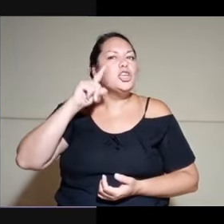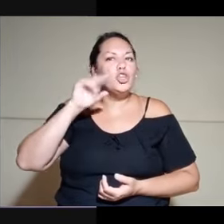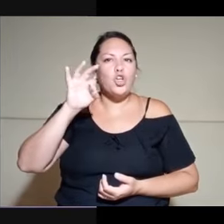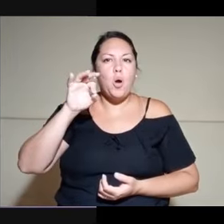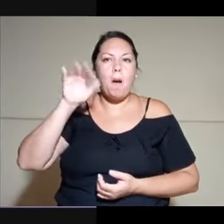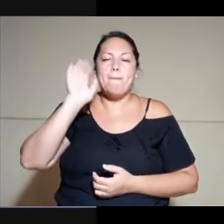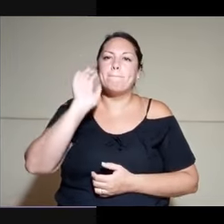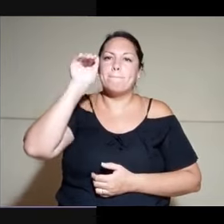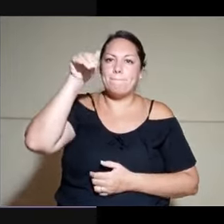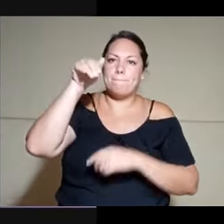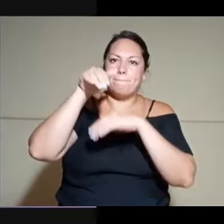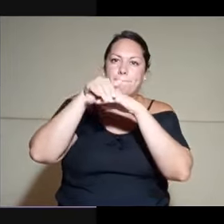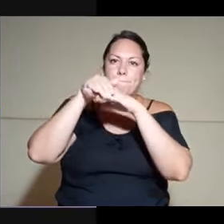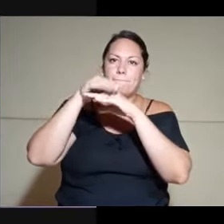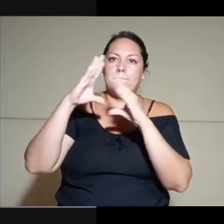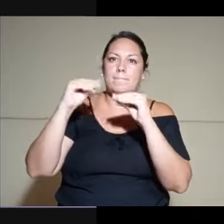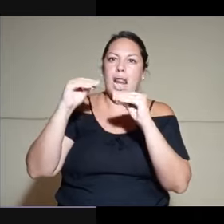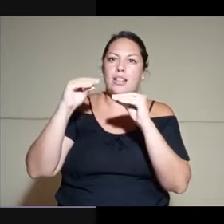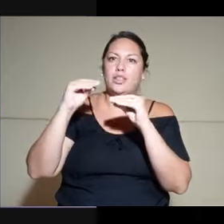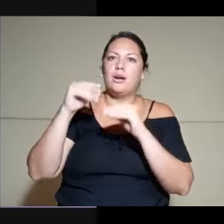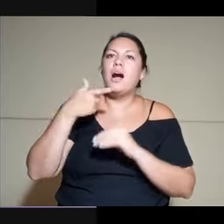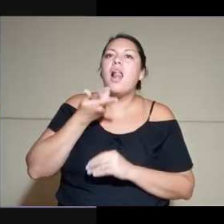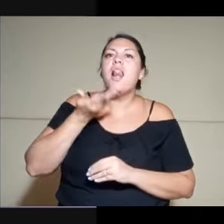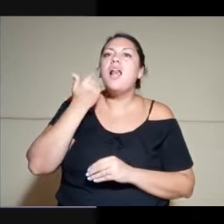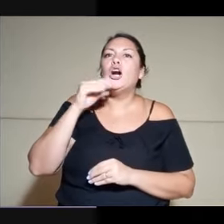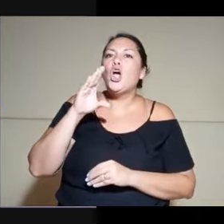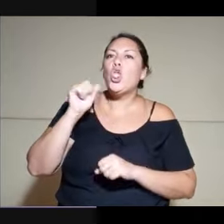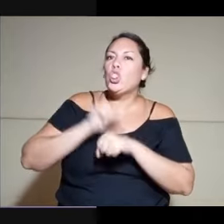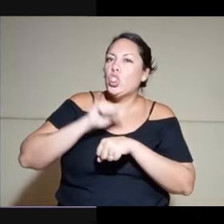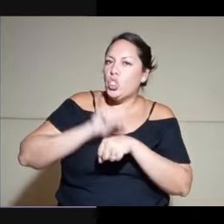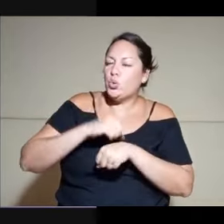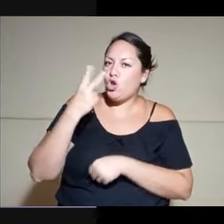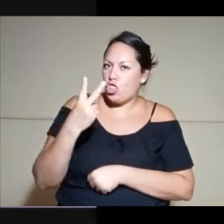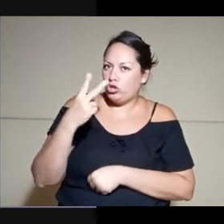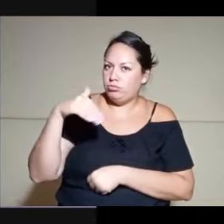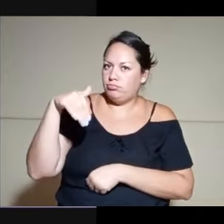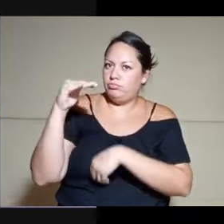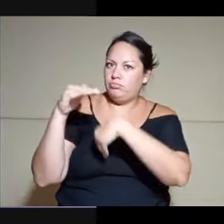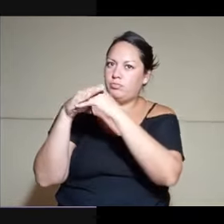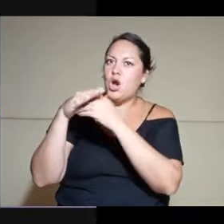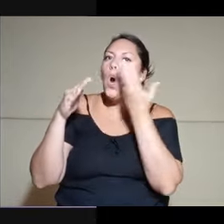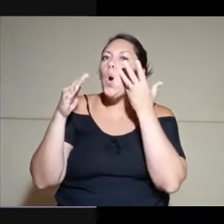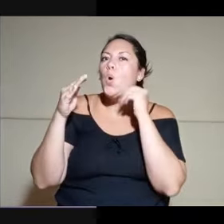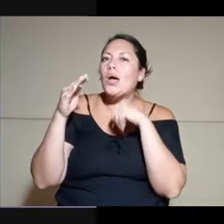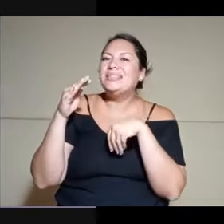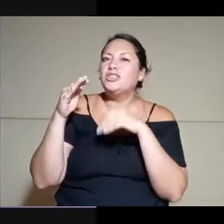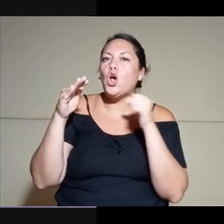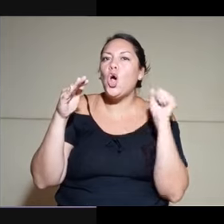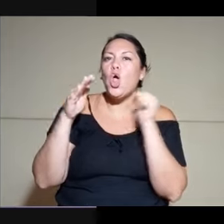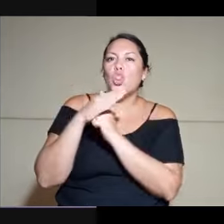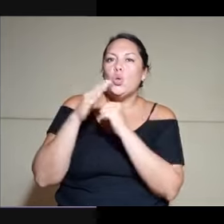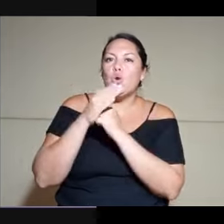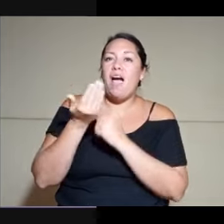estilofaringio, todos los músculos relacionados al paladar blando, porque acuérdense que nosotros tenemos un paladar duro, que es el que ustedes se tocan